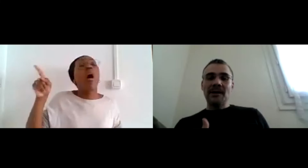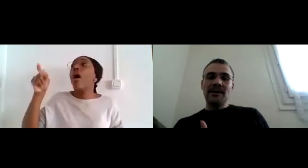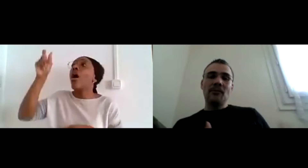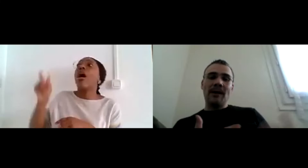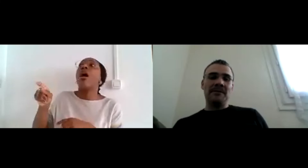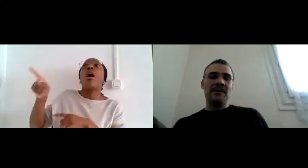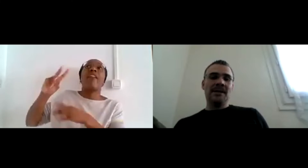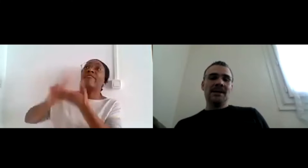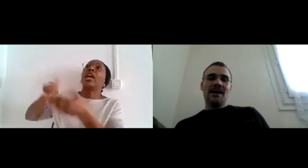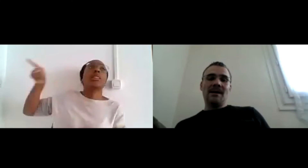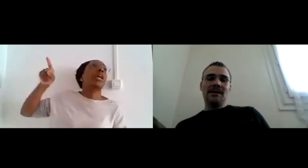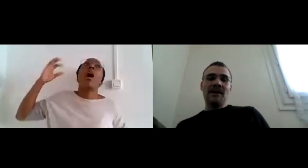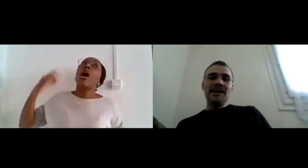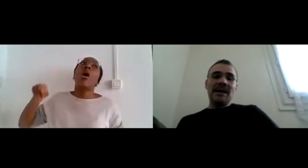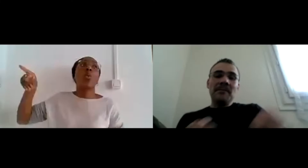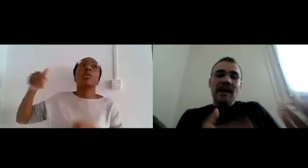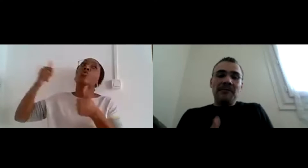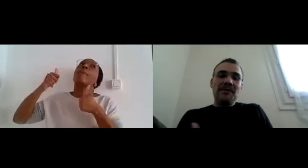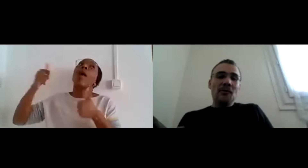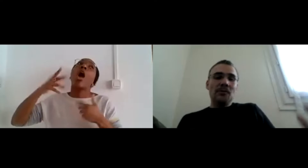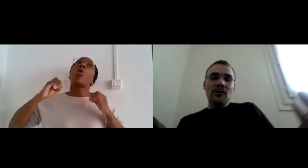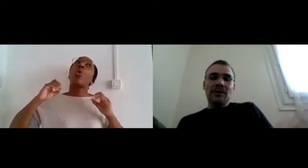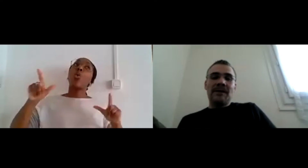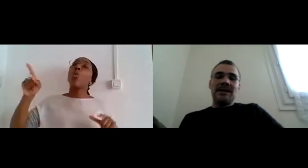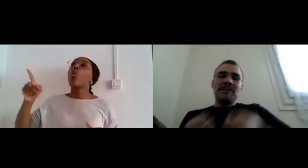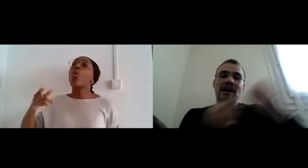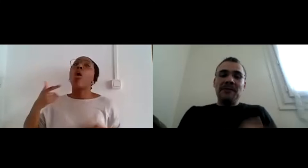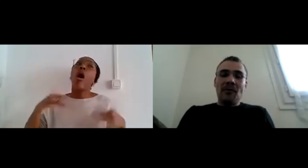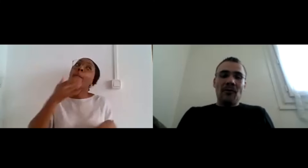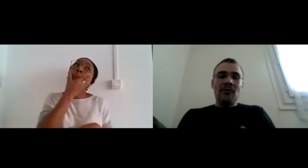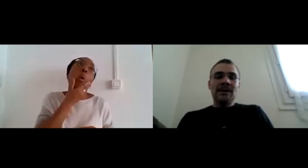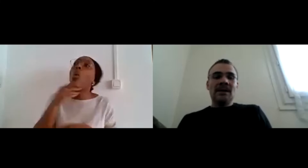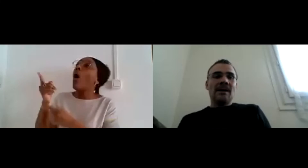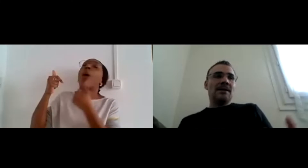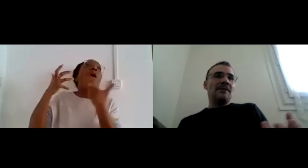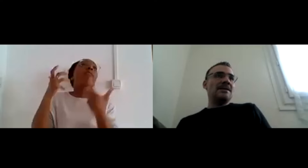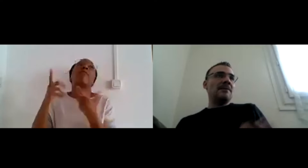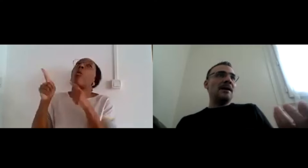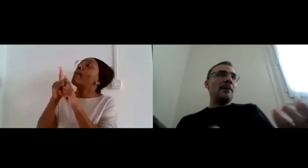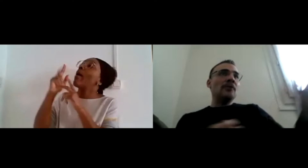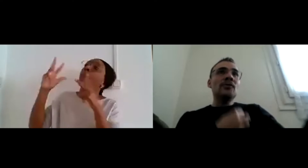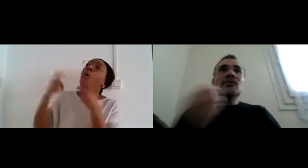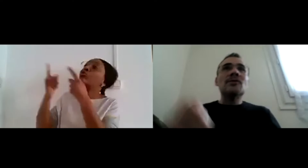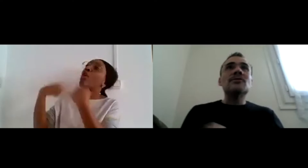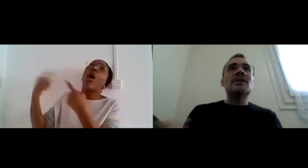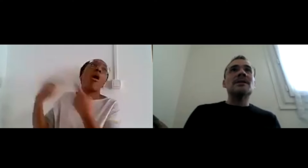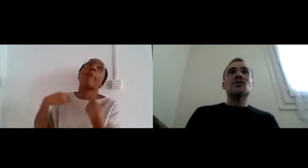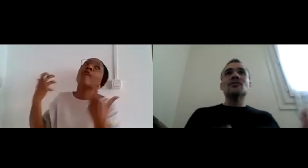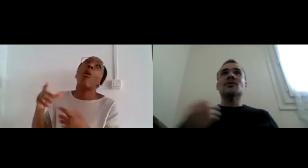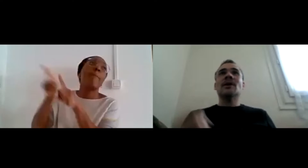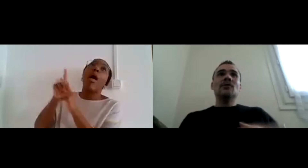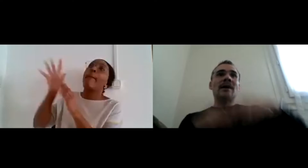de vérité pour la vie, qui va les amener à vivre mieux, qui va les amener à vivre heureux, qui va les amener à prendre conscience de